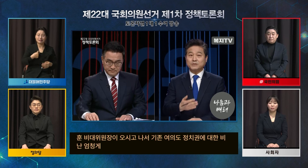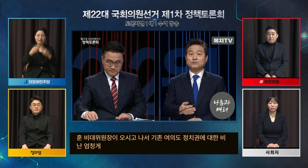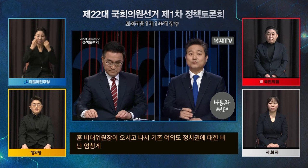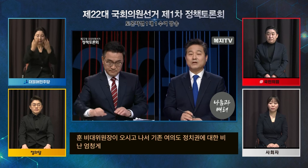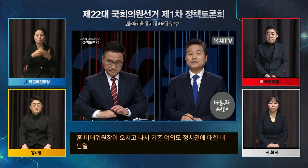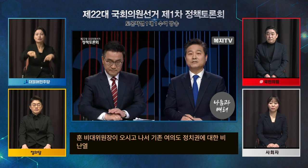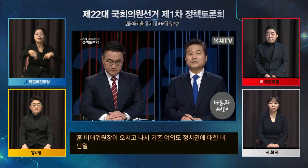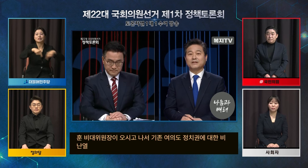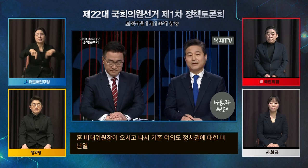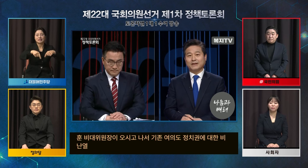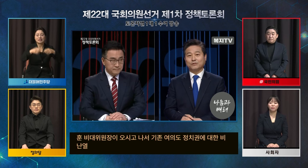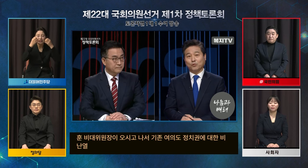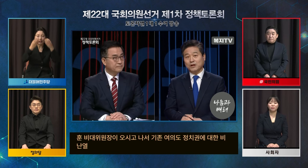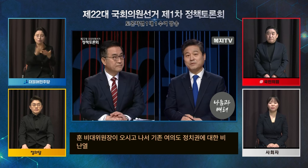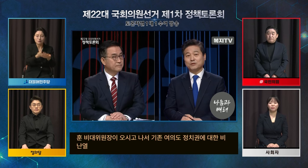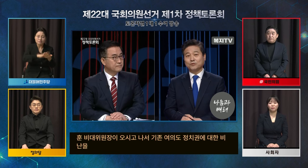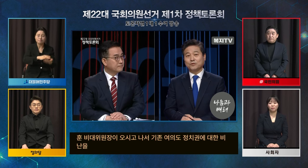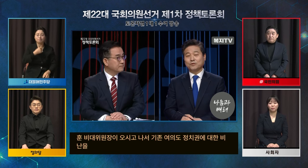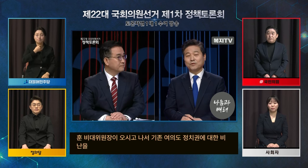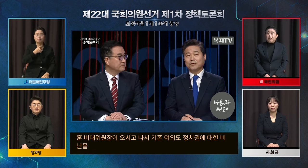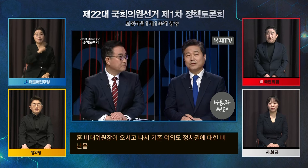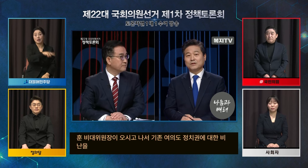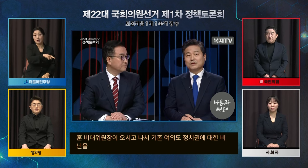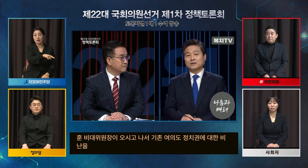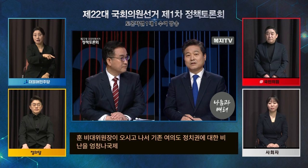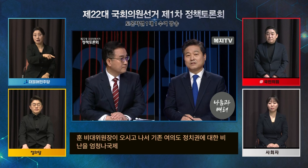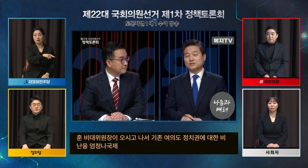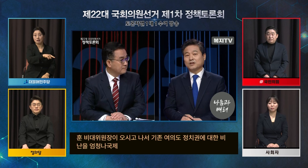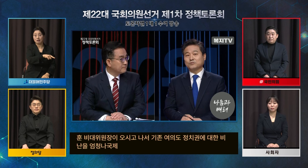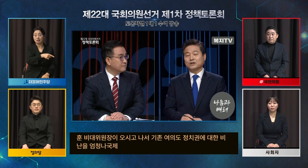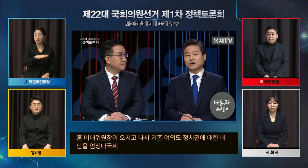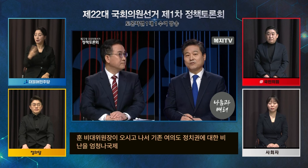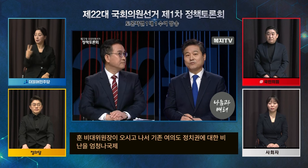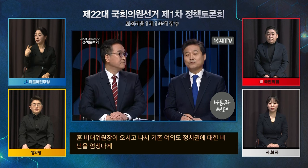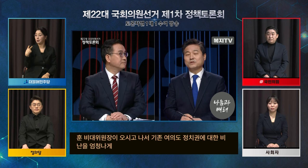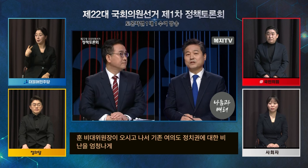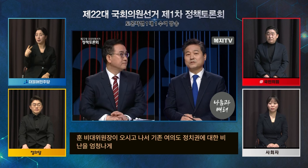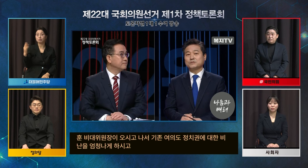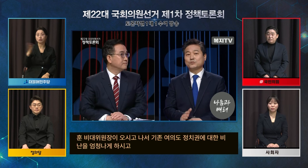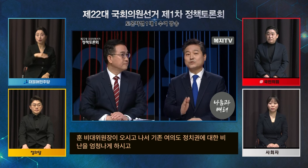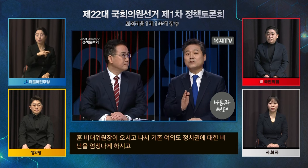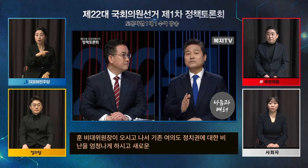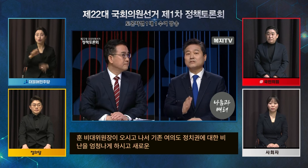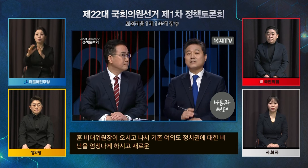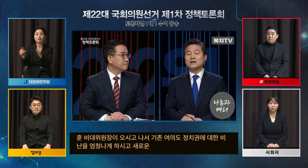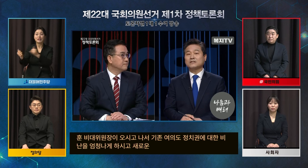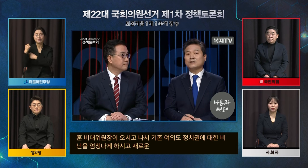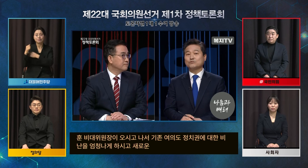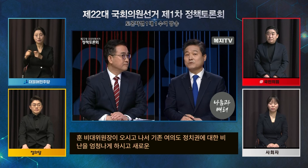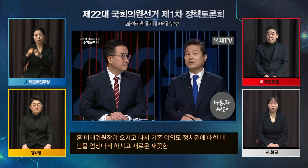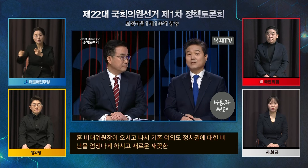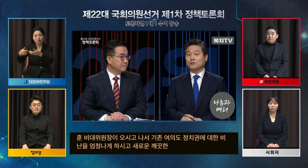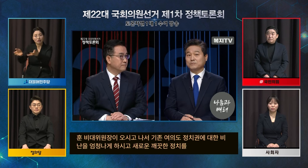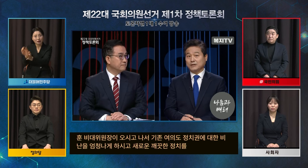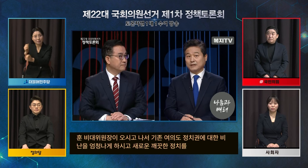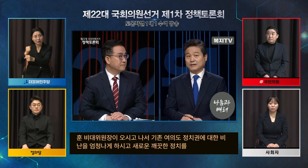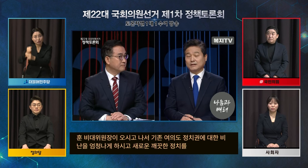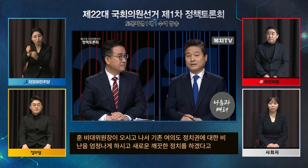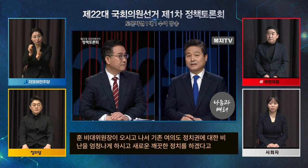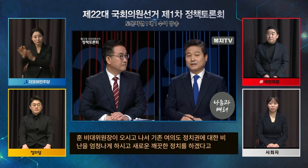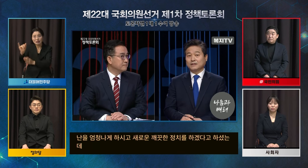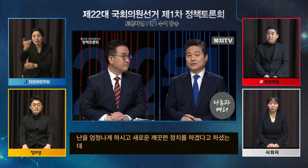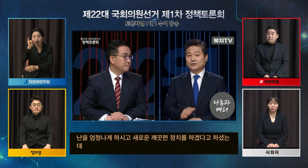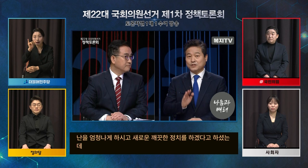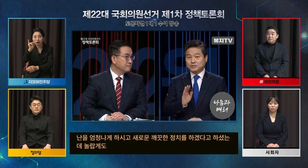하겠다고 거듭 약속을 하셨는데 놀랍게도 그저께부터인가요? 국민의힘에서 지금 위성정당 창당 준비를 한다고 합니다.